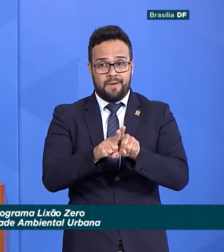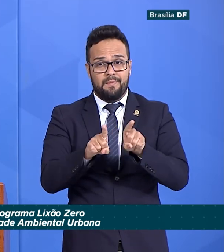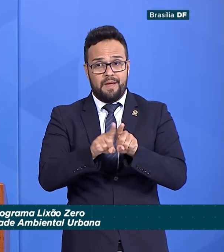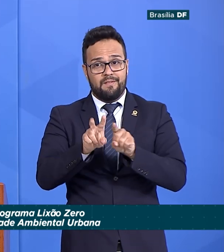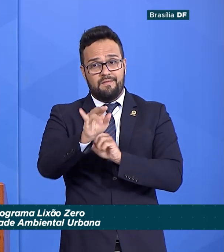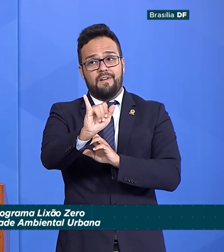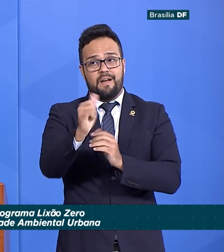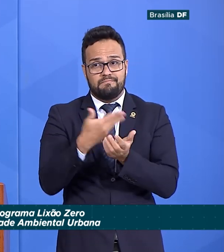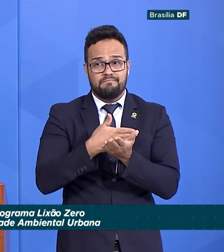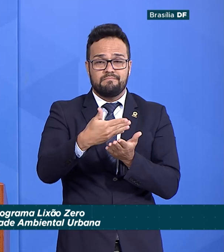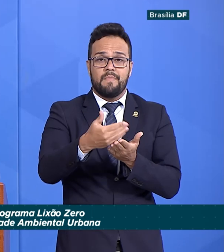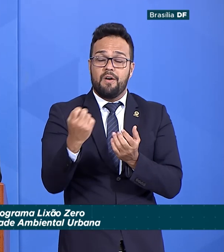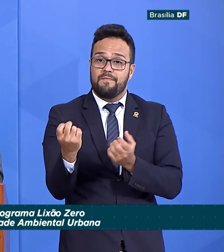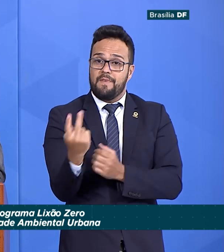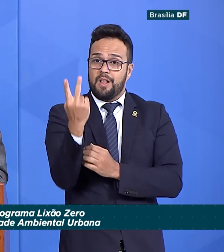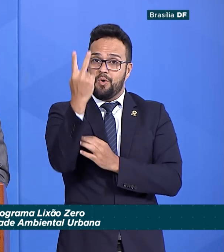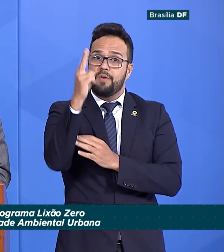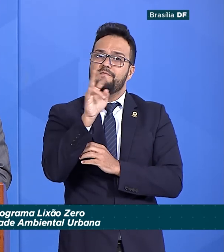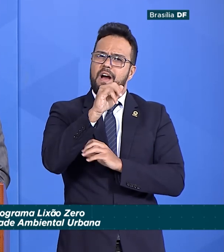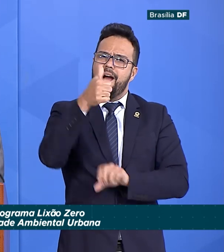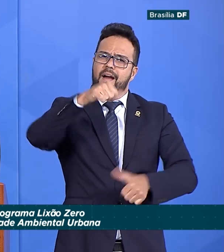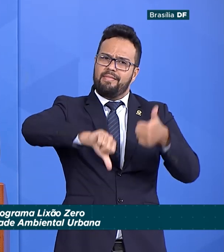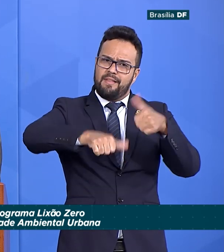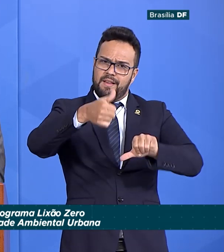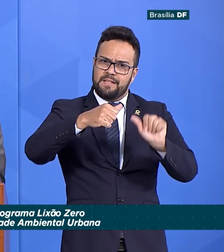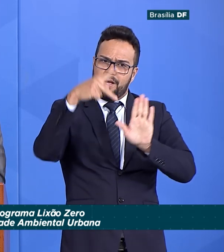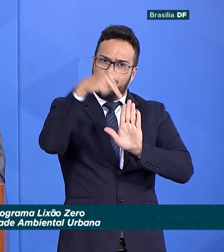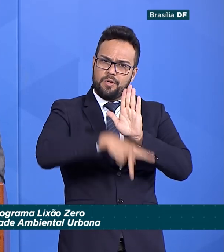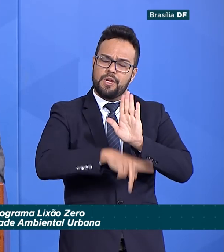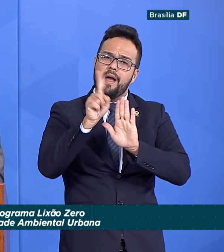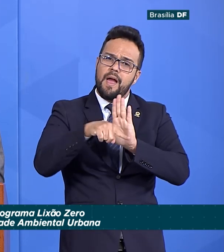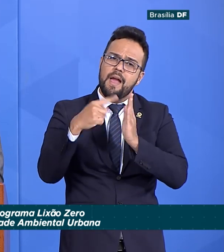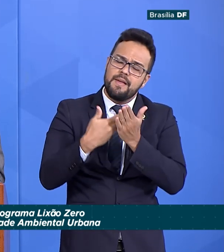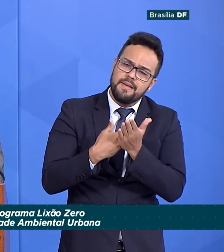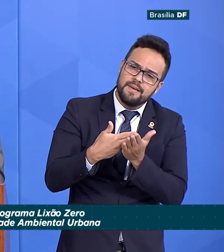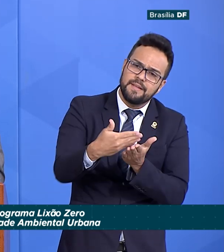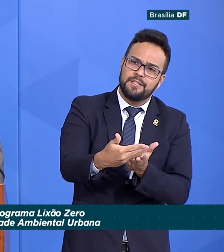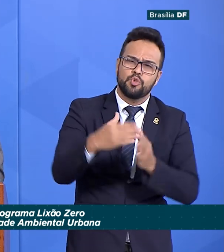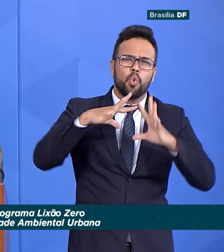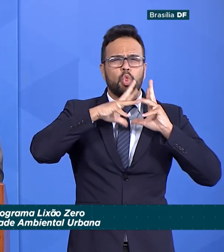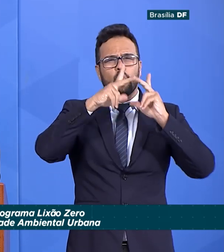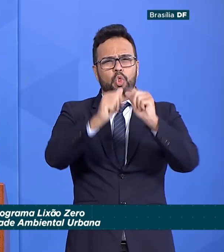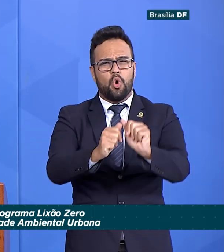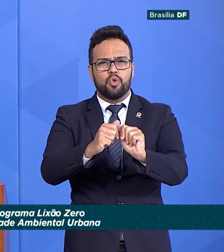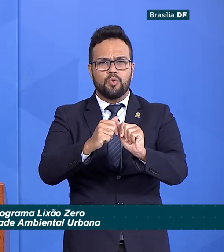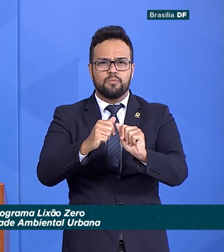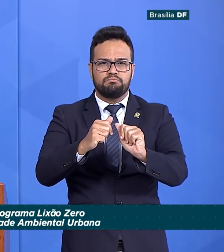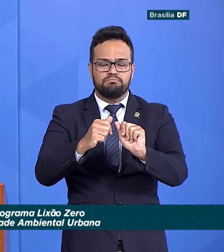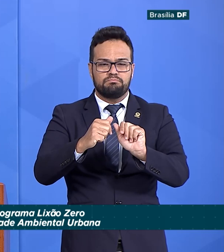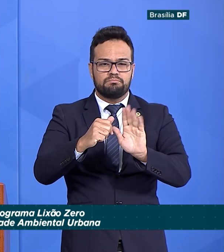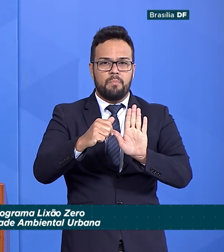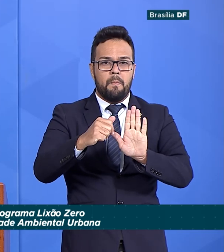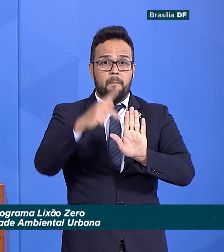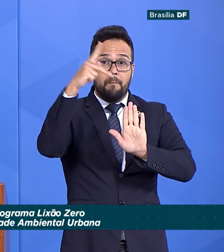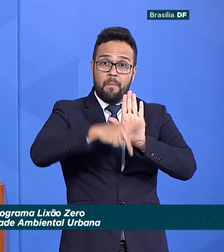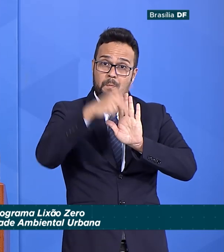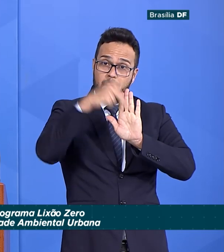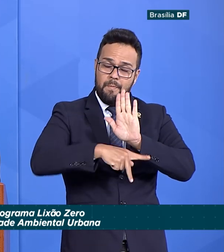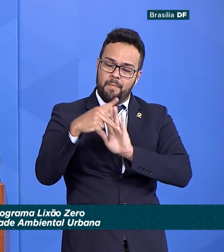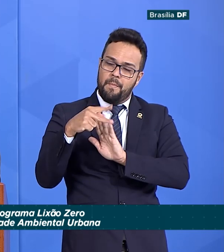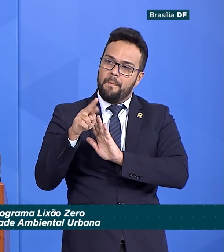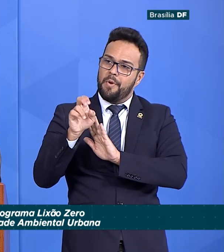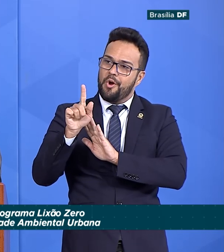próximos projetos e valores que serão analisados. Esse é o início de todo um programa dentro da visão do Programa Nacional do